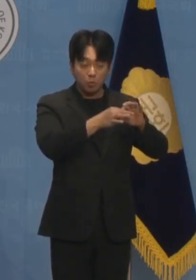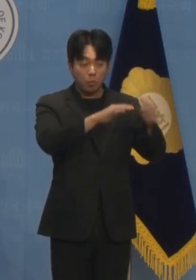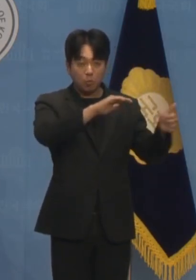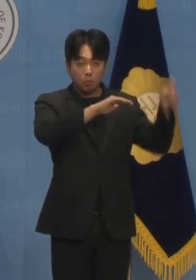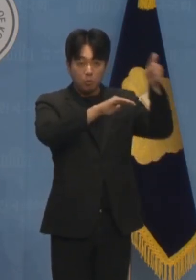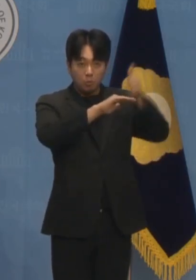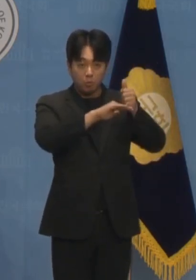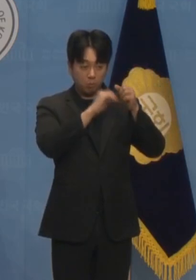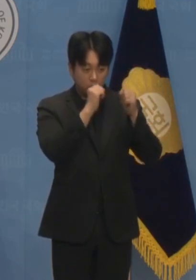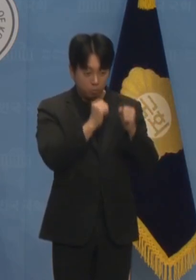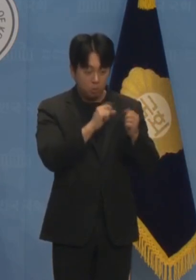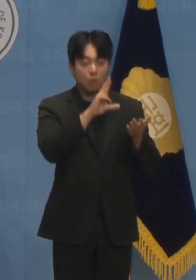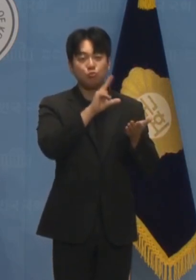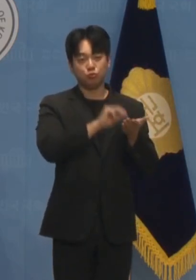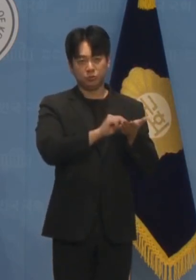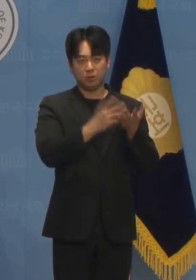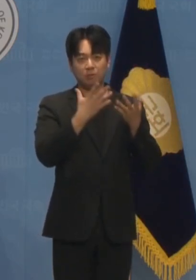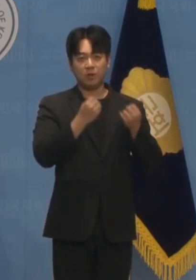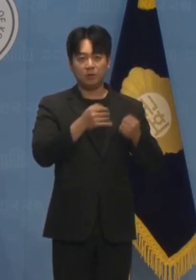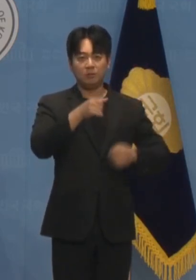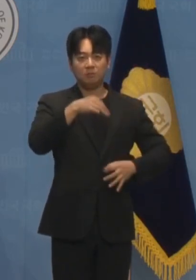의혹들이 제기되고 있는 부분입니다.